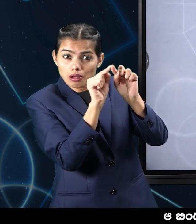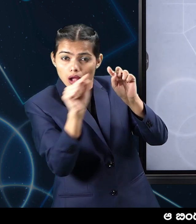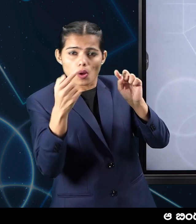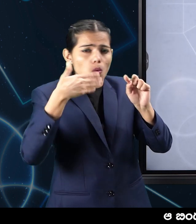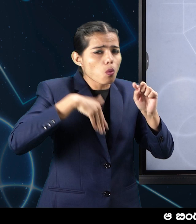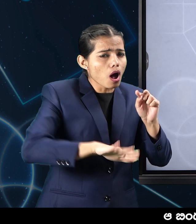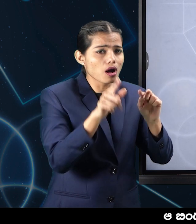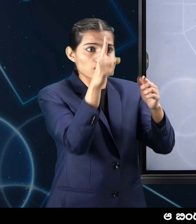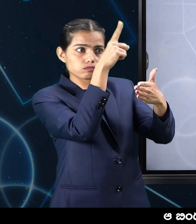సెకండ్ అవుతుంది.